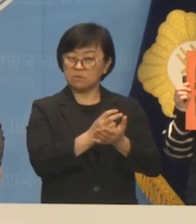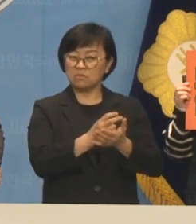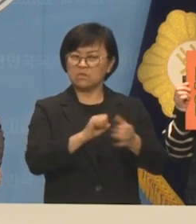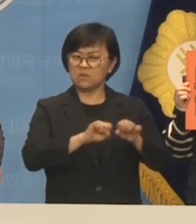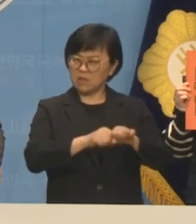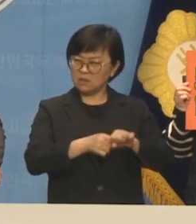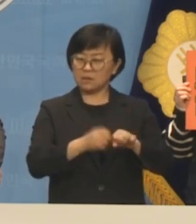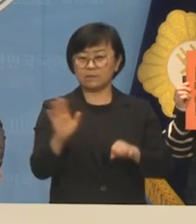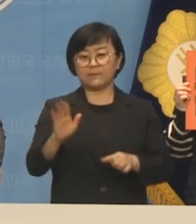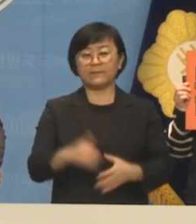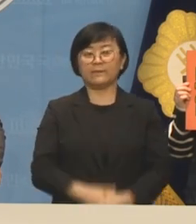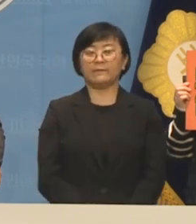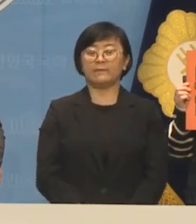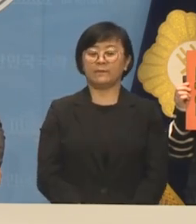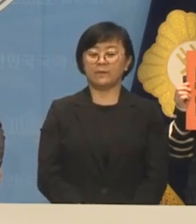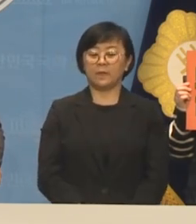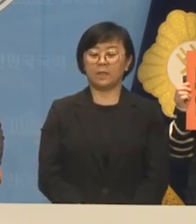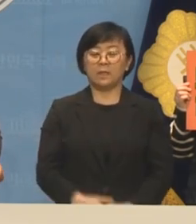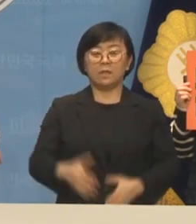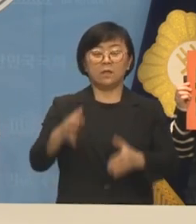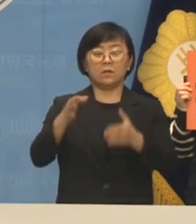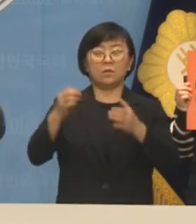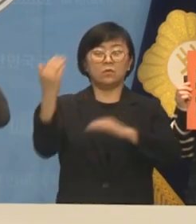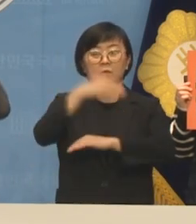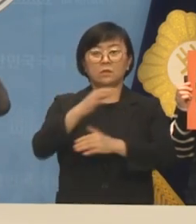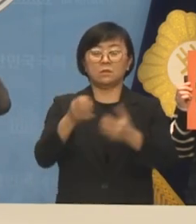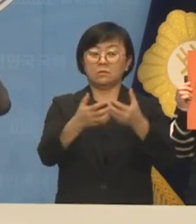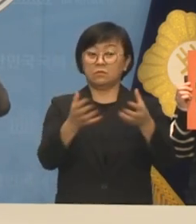조항이지는 않습니다. 그런데 기재부에서도